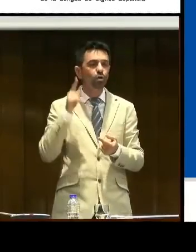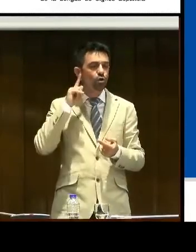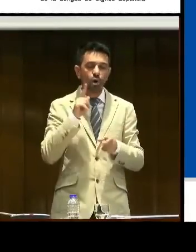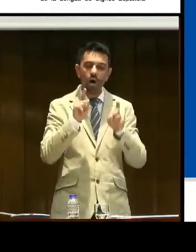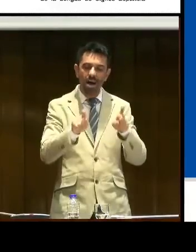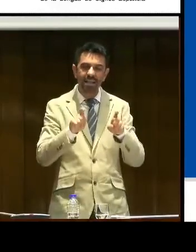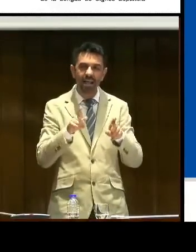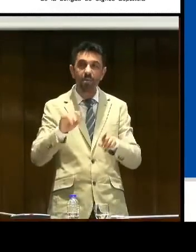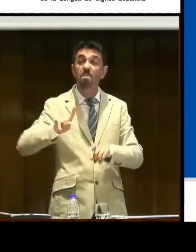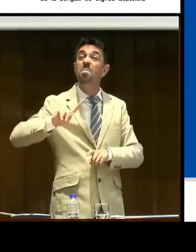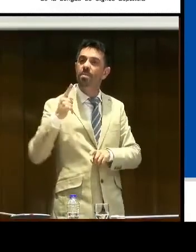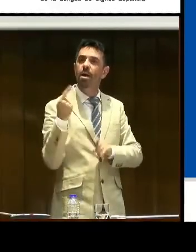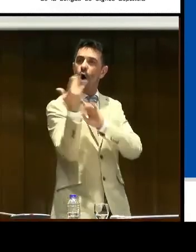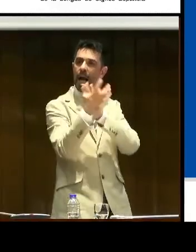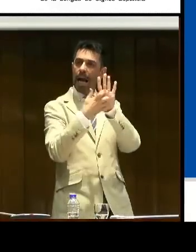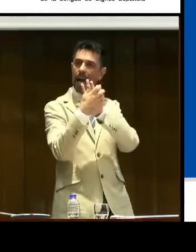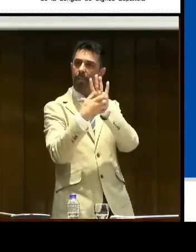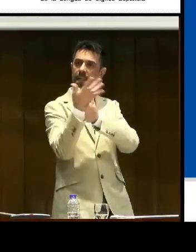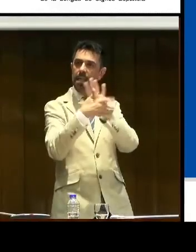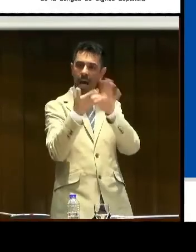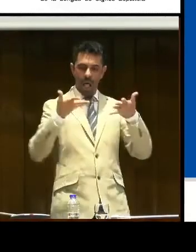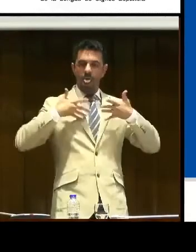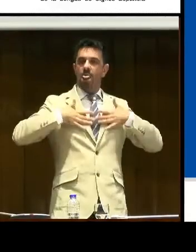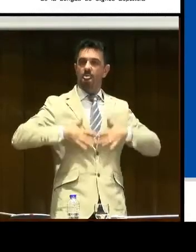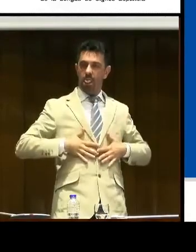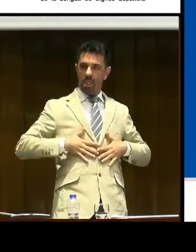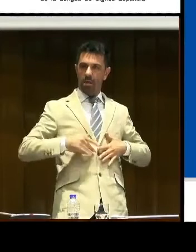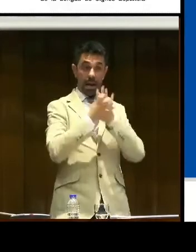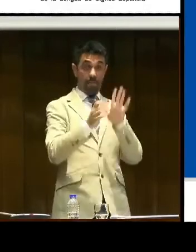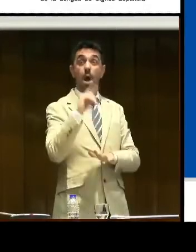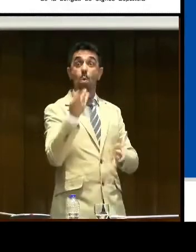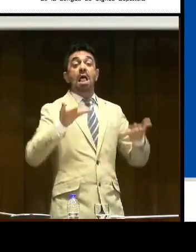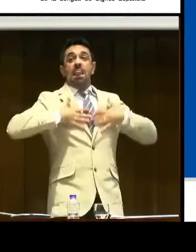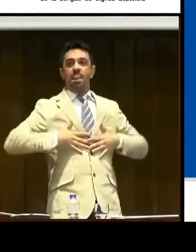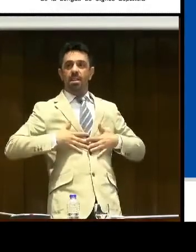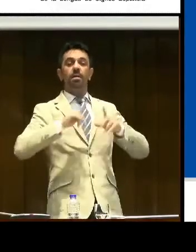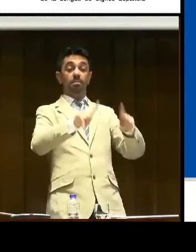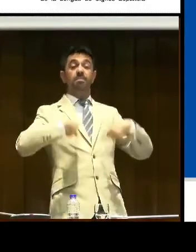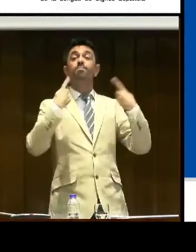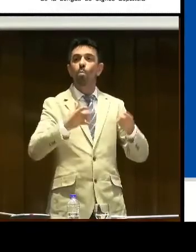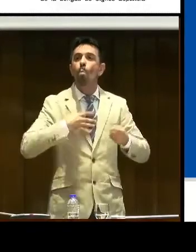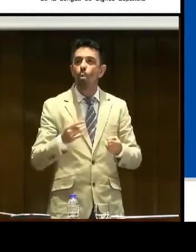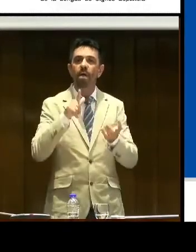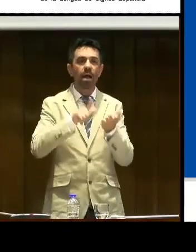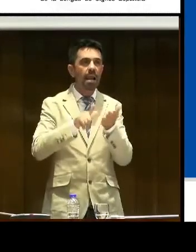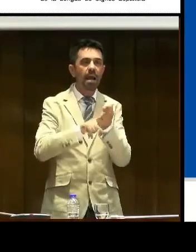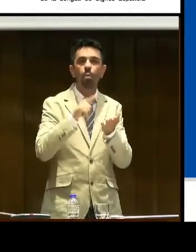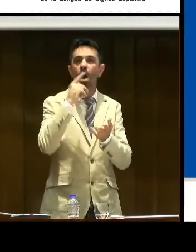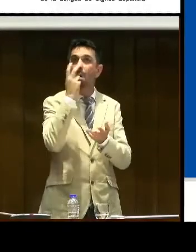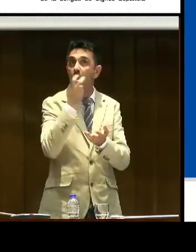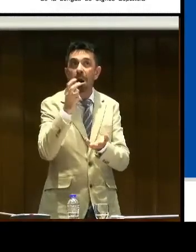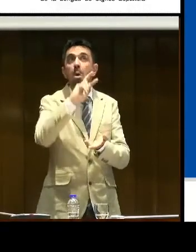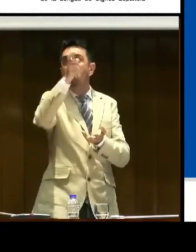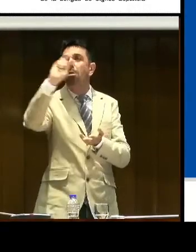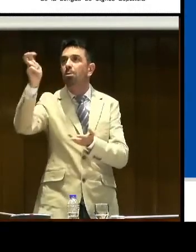la lengua meta, es decir, la lengua oral correspondiente, el francés, el italiano o